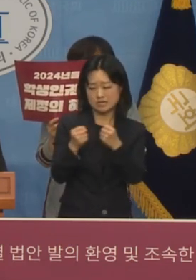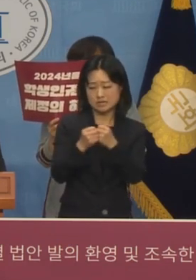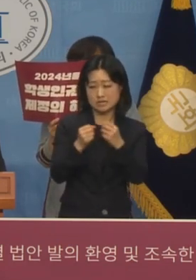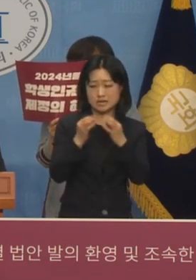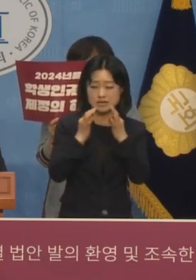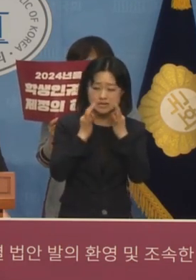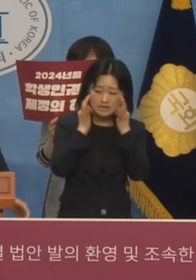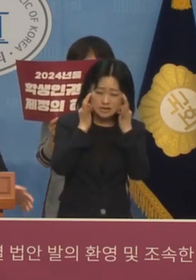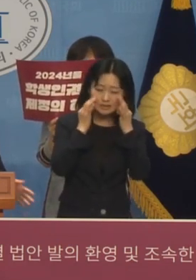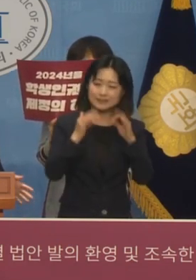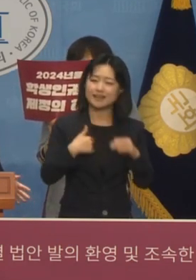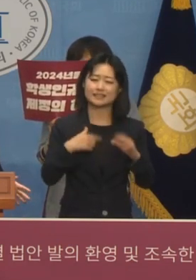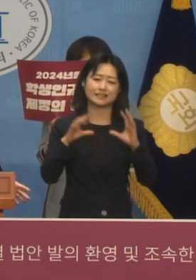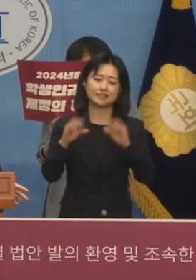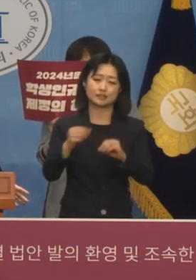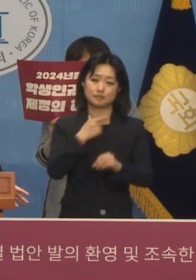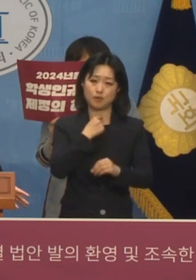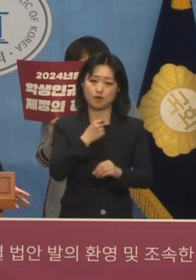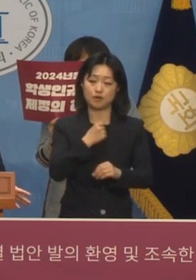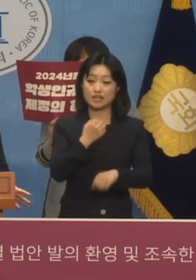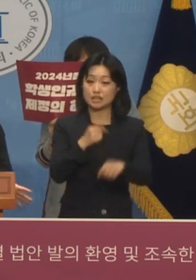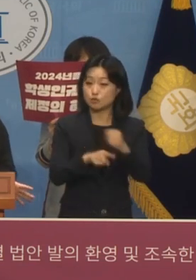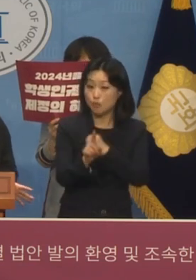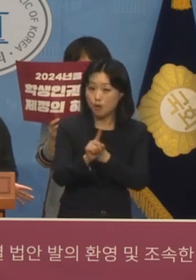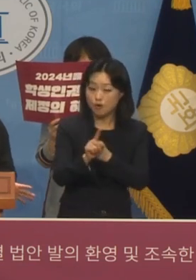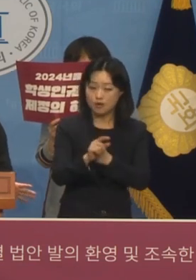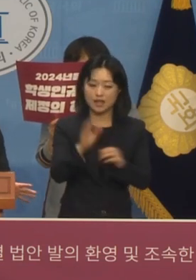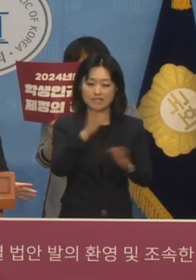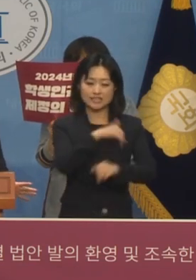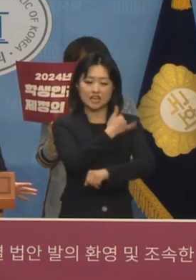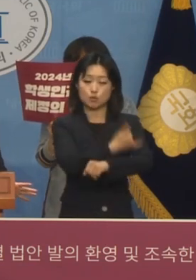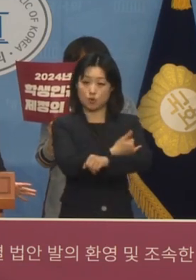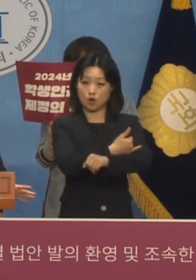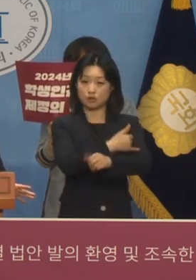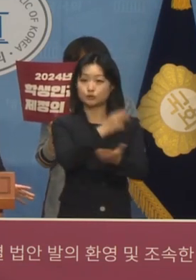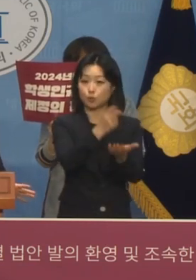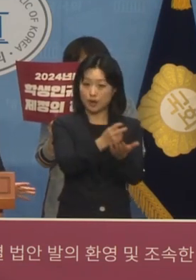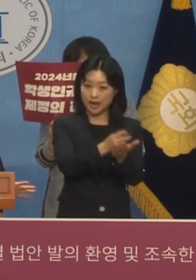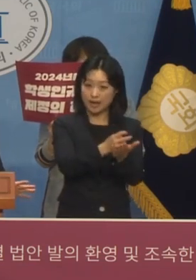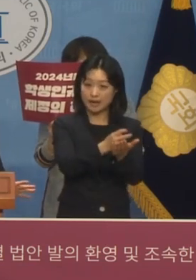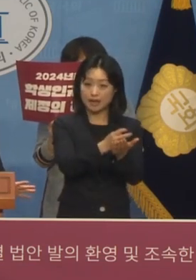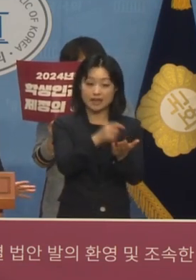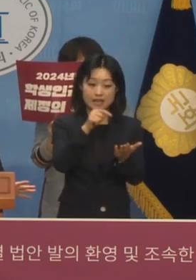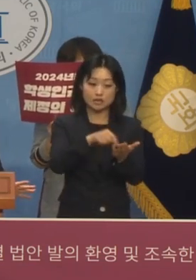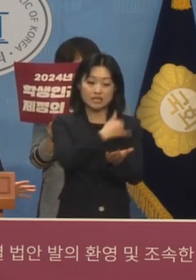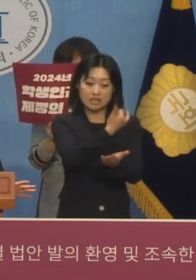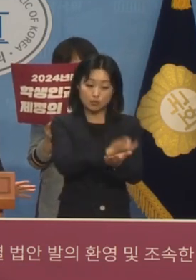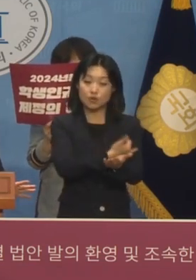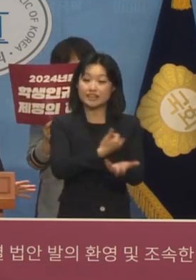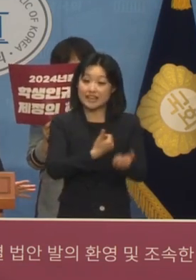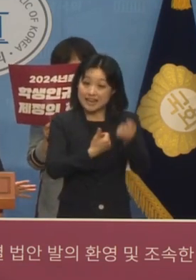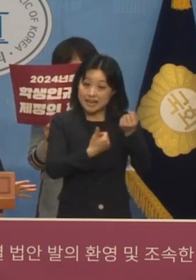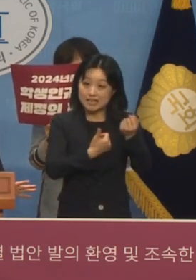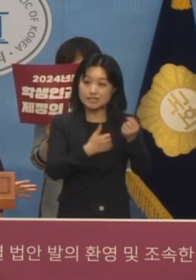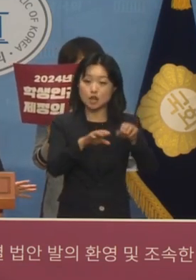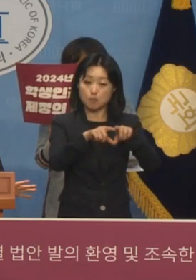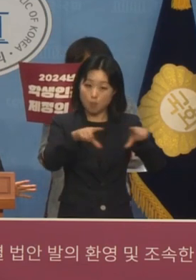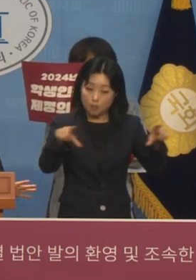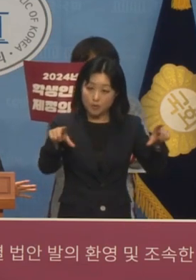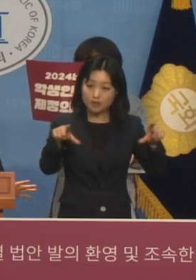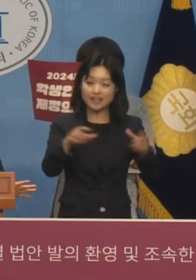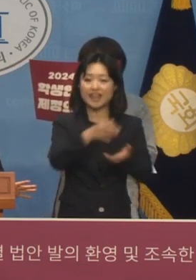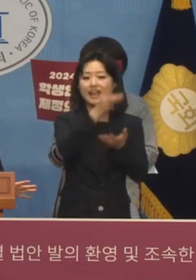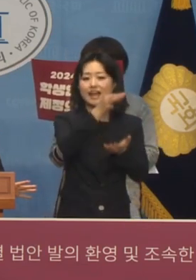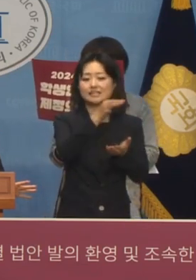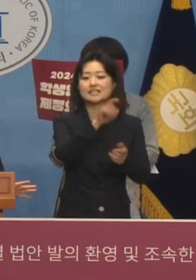멈추고 싶습니다. 그 이유는 간단합니다. 학생인권 조례는 인권이 아닌 인권이 지닌 보편적 가치를 전부 수행하지